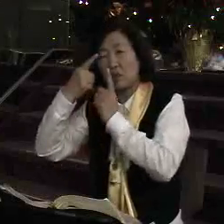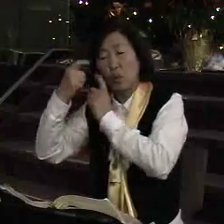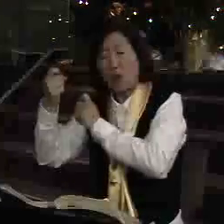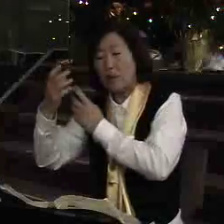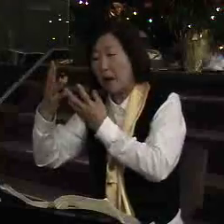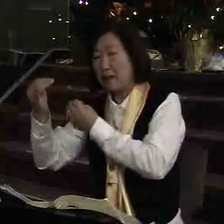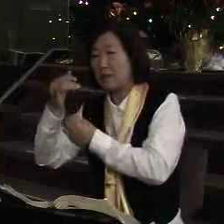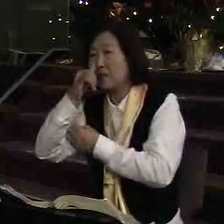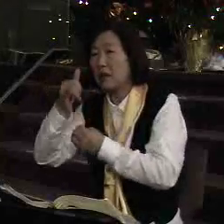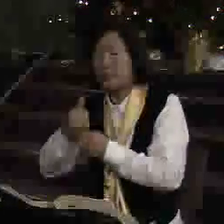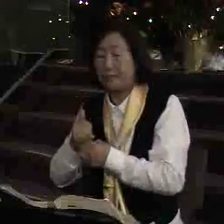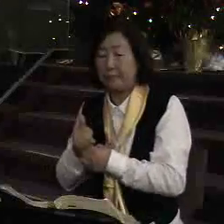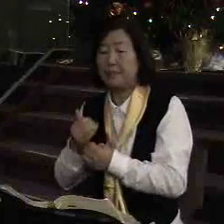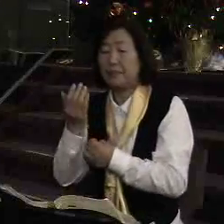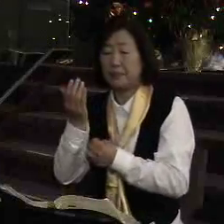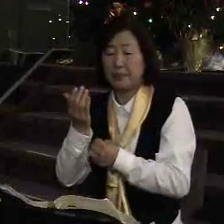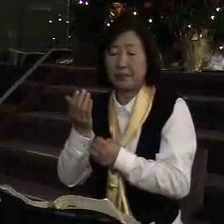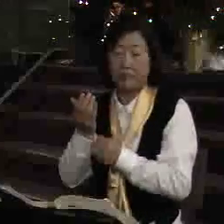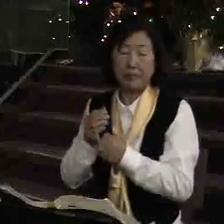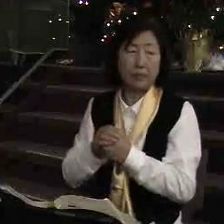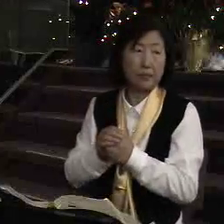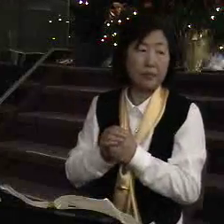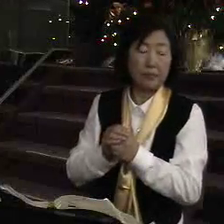얼마나 큰지 모릅니다.